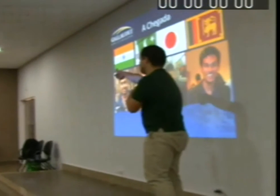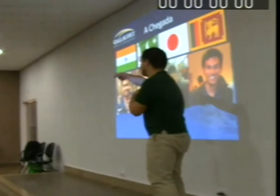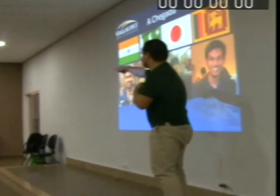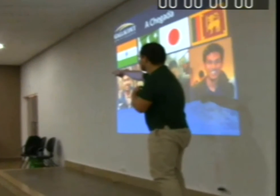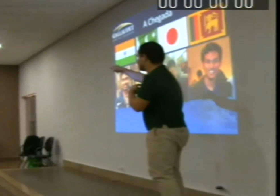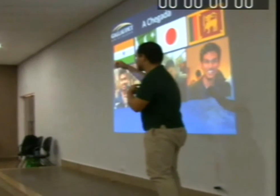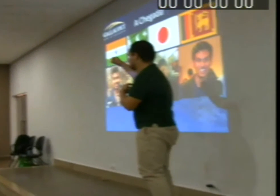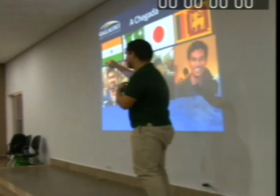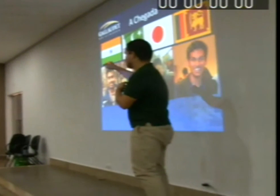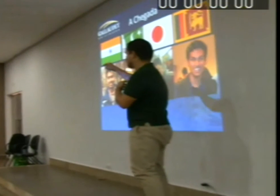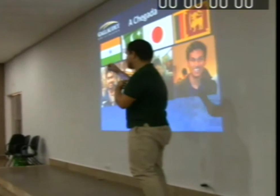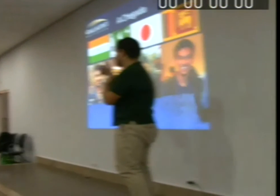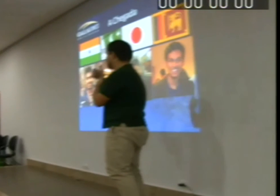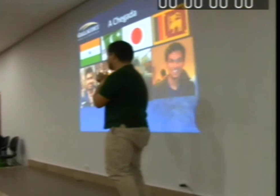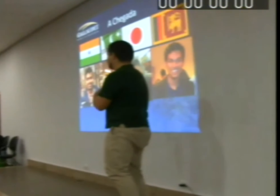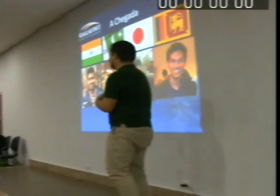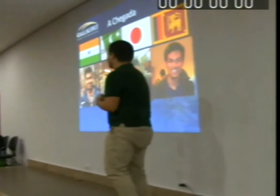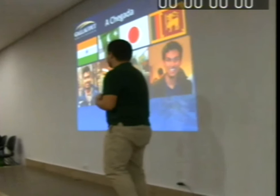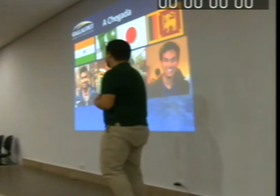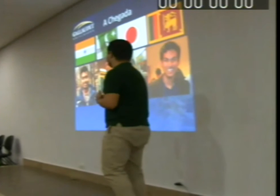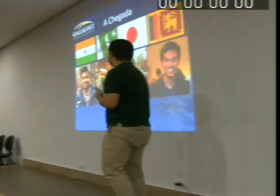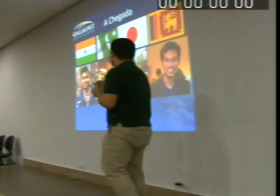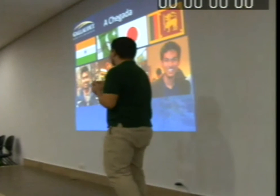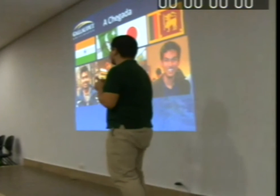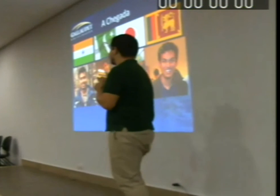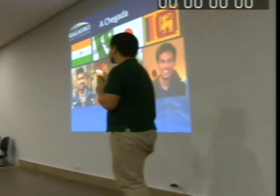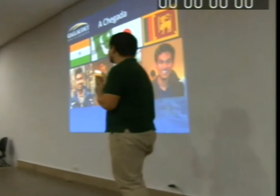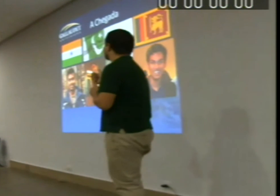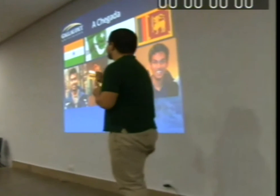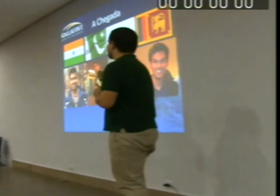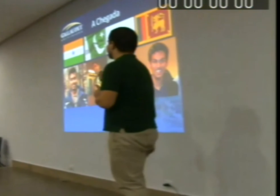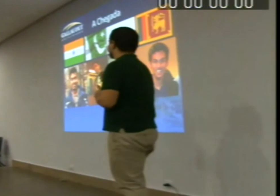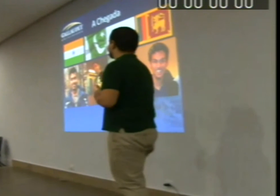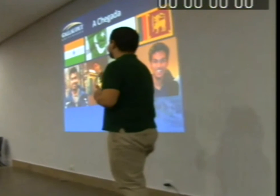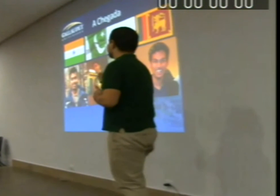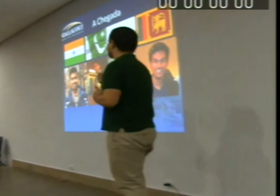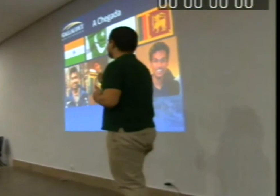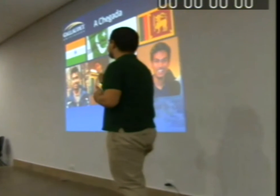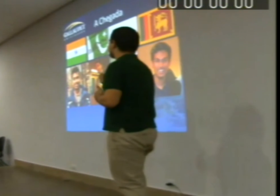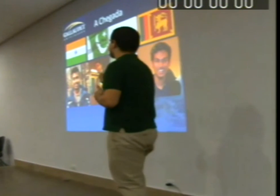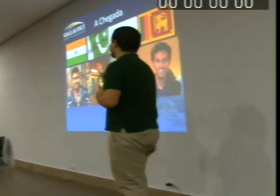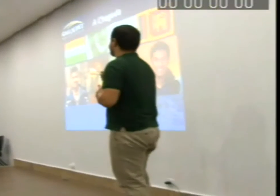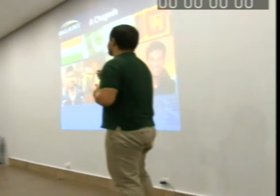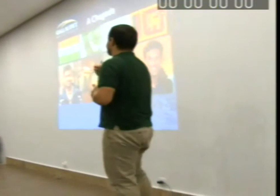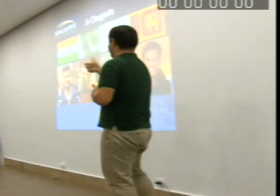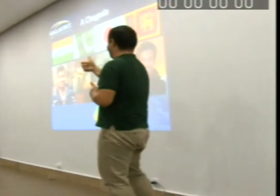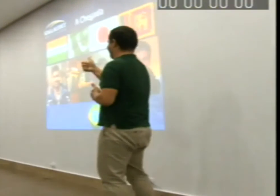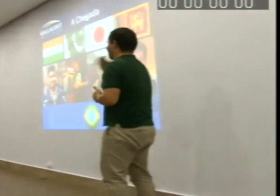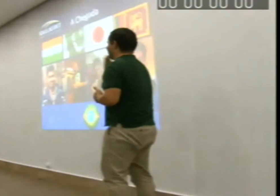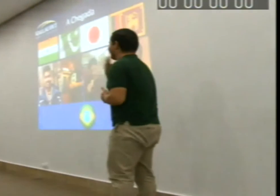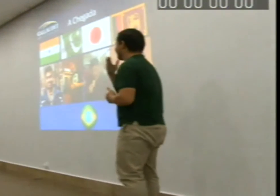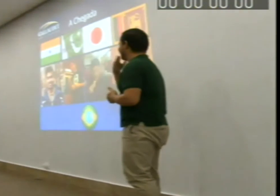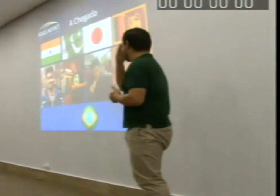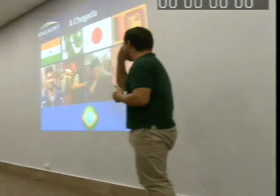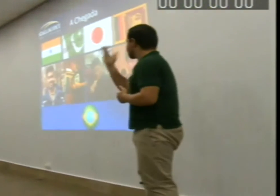bom legal vocês podem me auxiliar aí ligar as lâmpadas aí